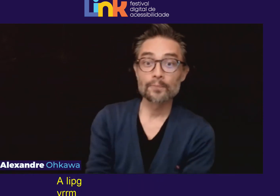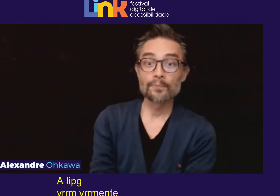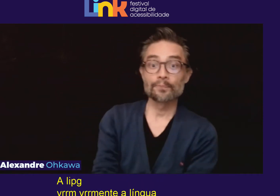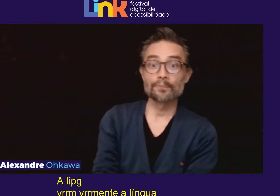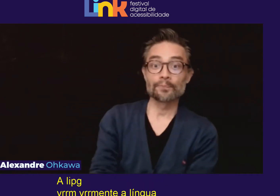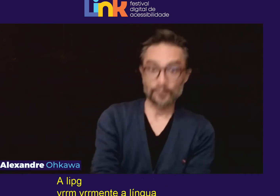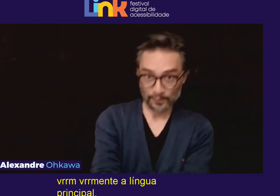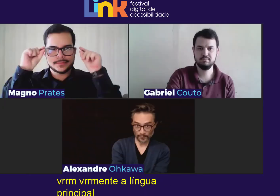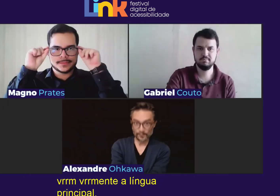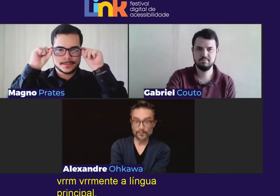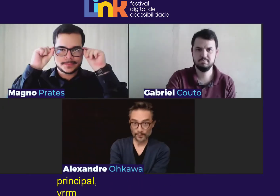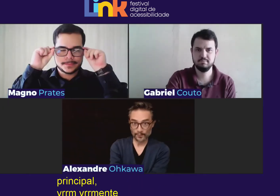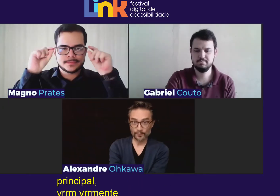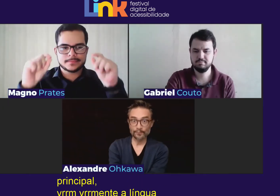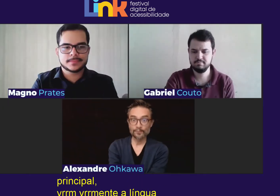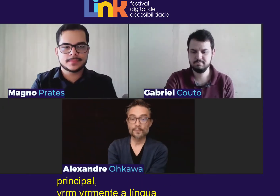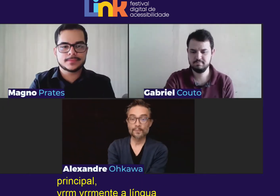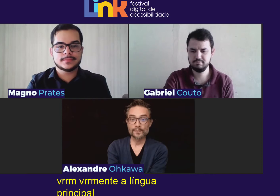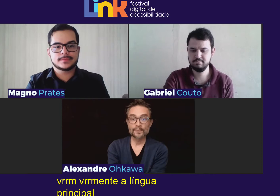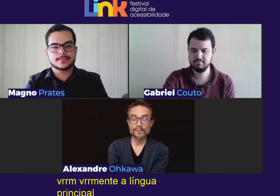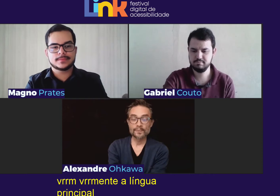desculpa, alguém quer complementar? Perdão.